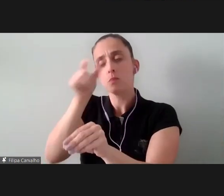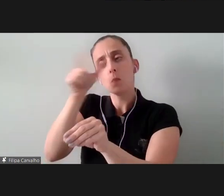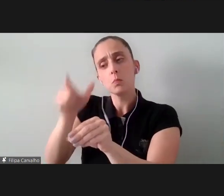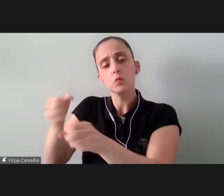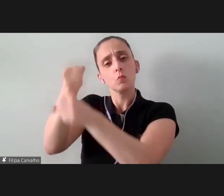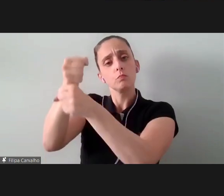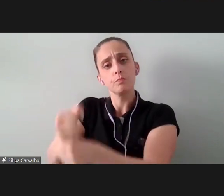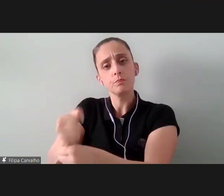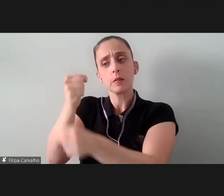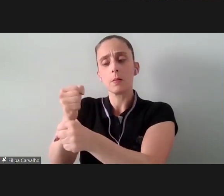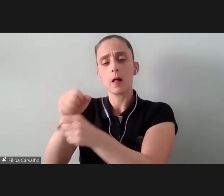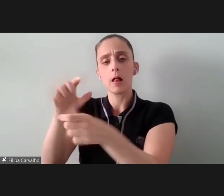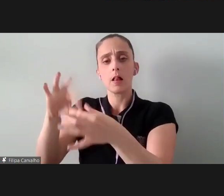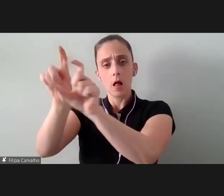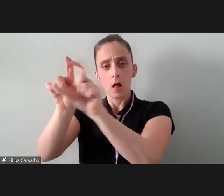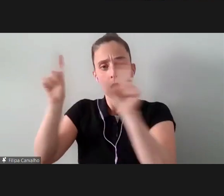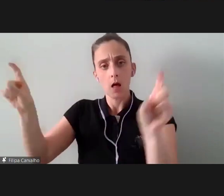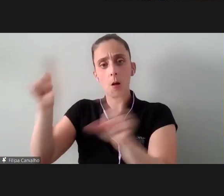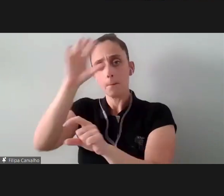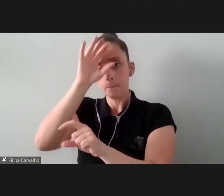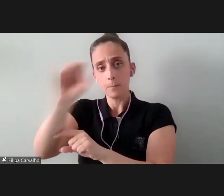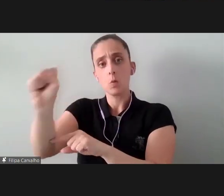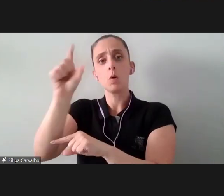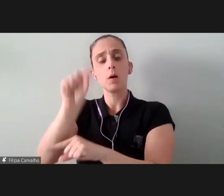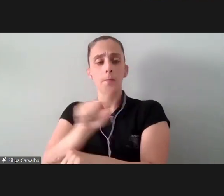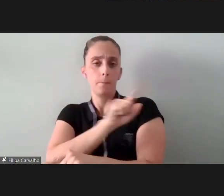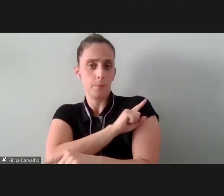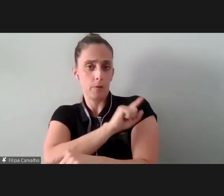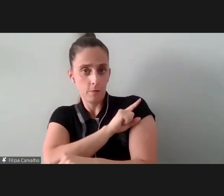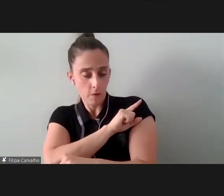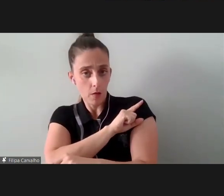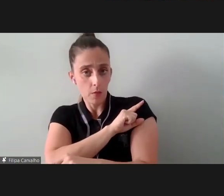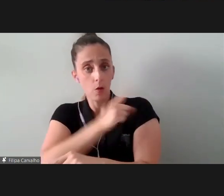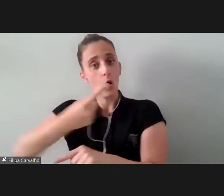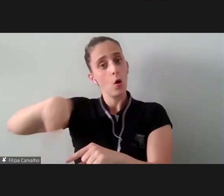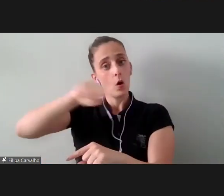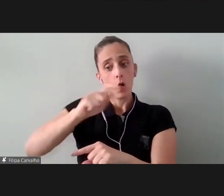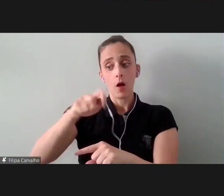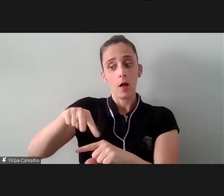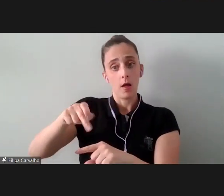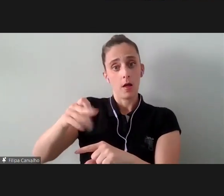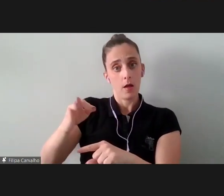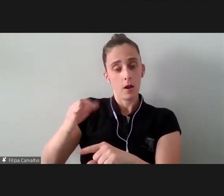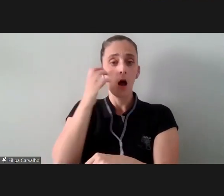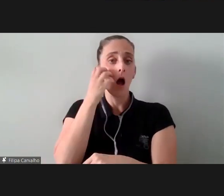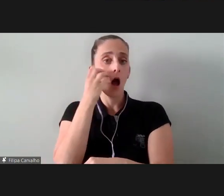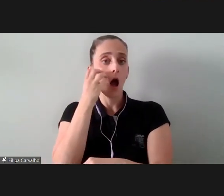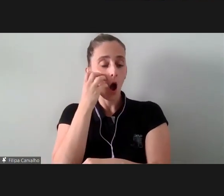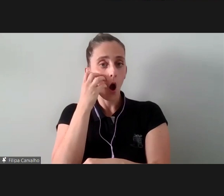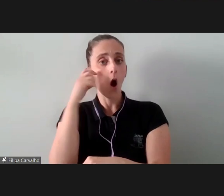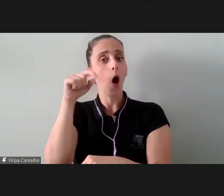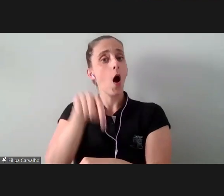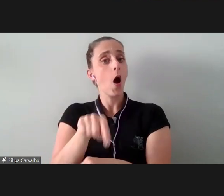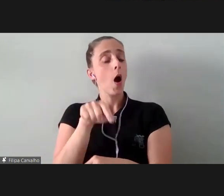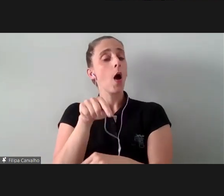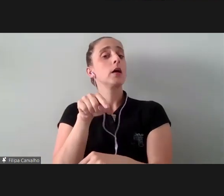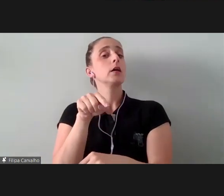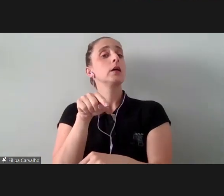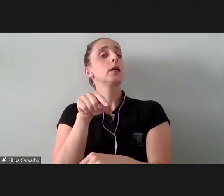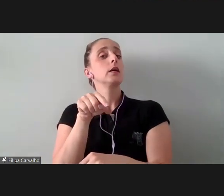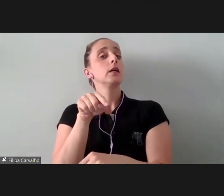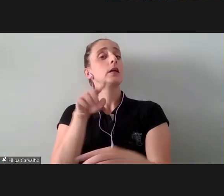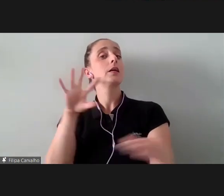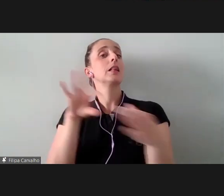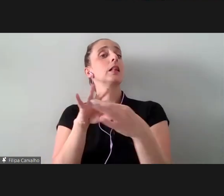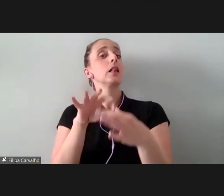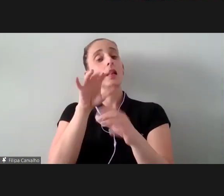setor empresarial, público e privado. A nossa INAP Angola é de natureza enquanto